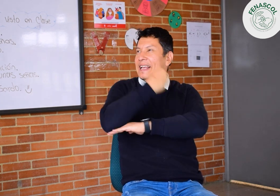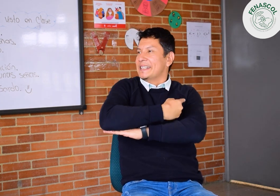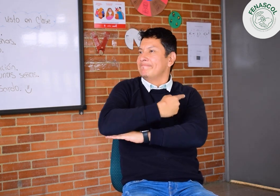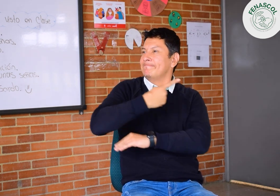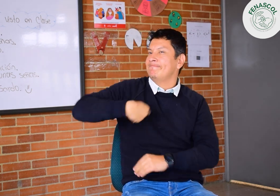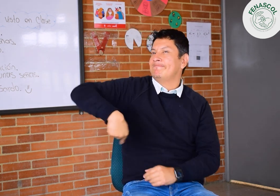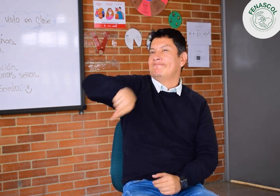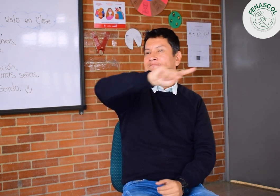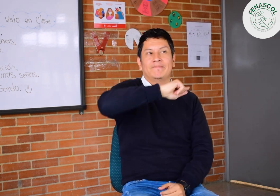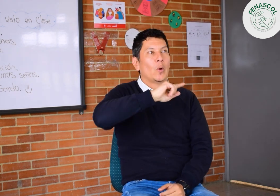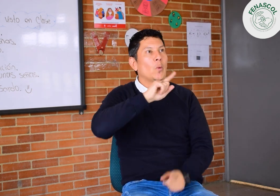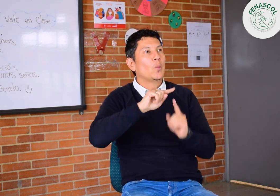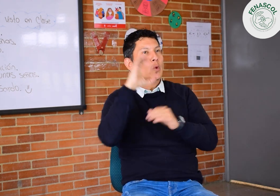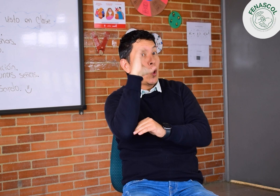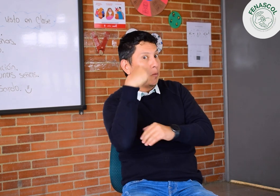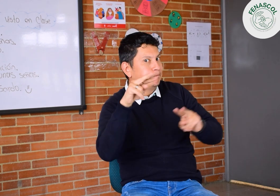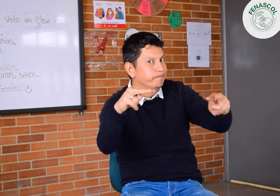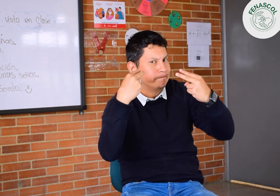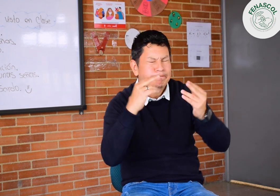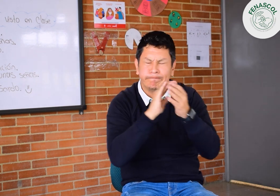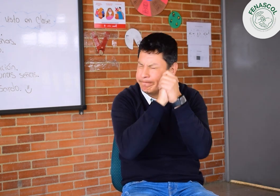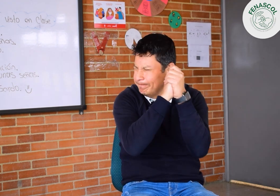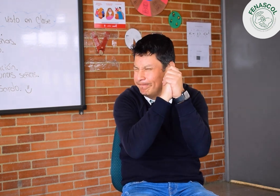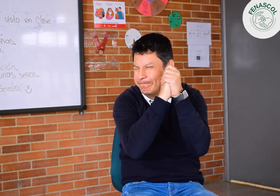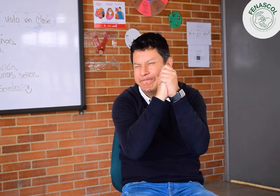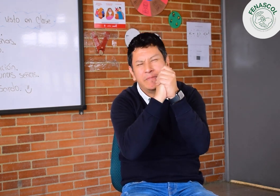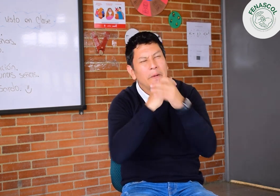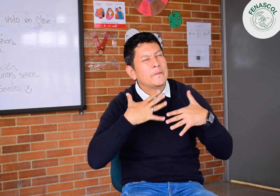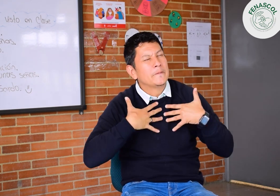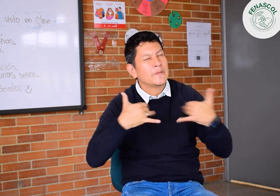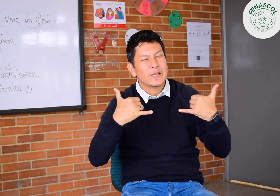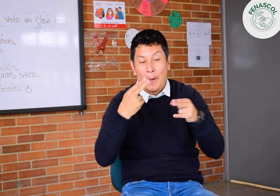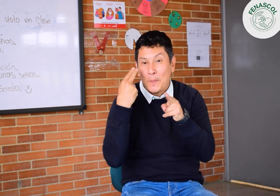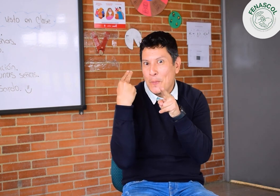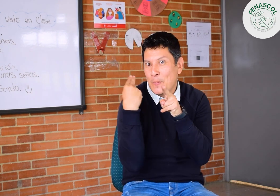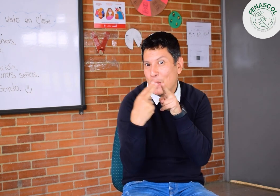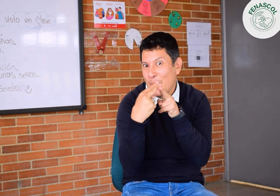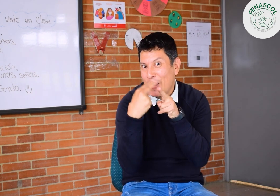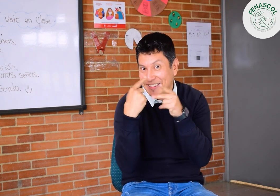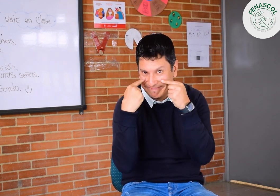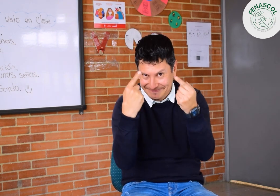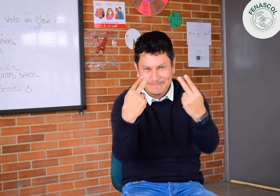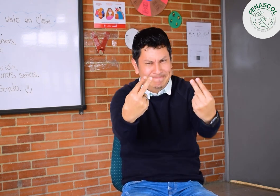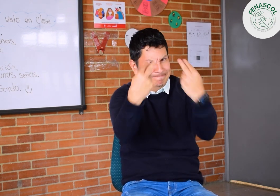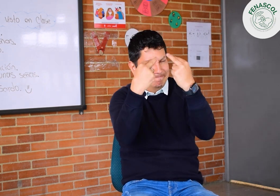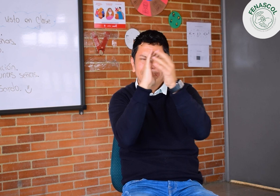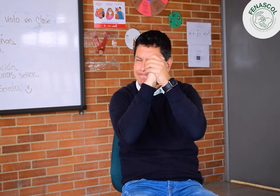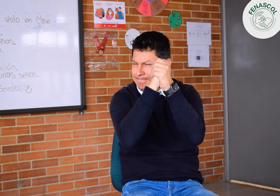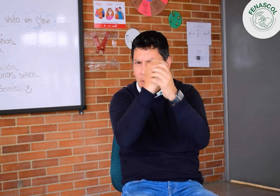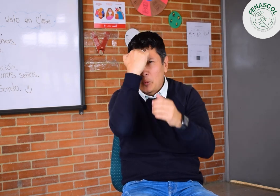del maestro a todos los que nos ven en Colombia por ser pacientes por su experiencia y pueden sentirse orgullosos que